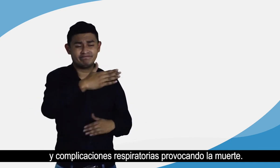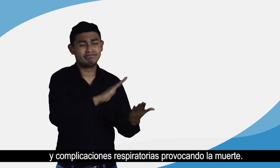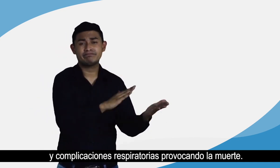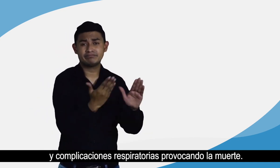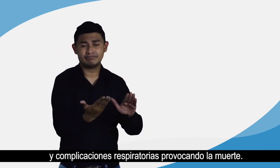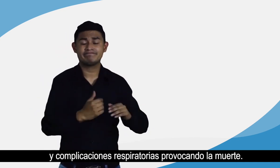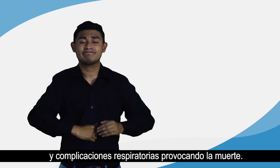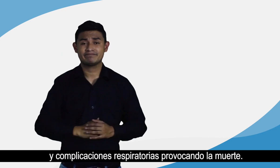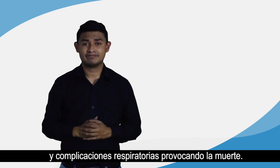muerte.